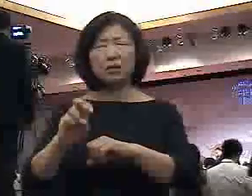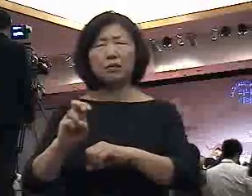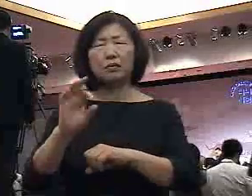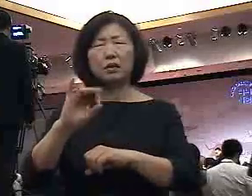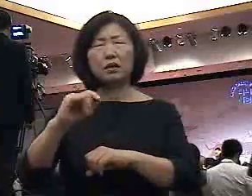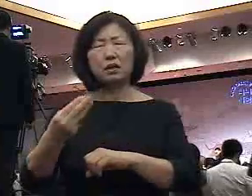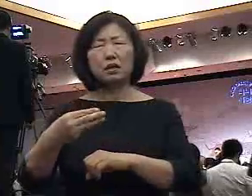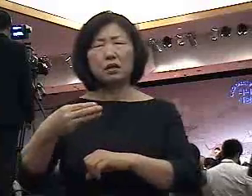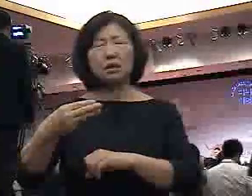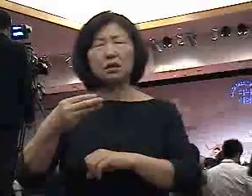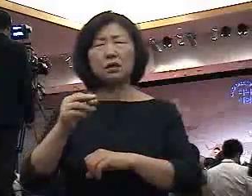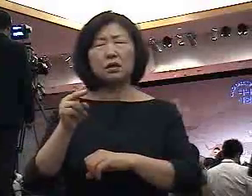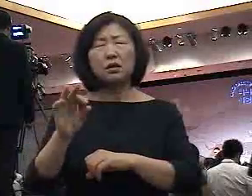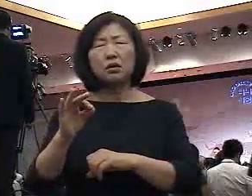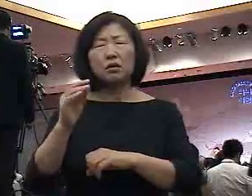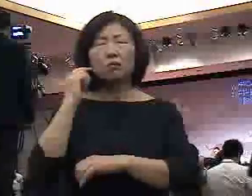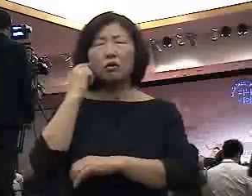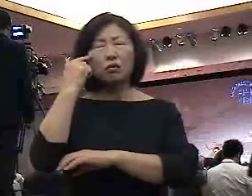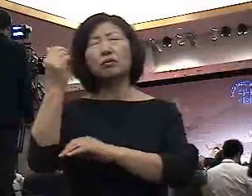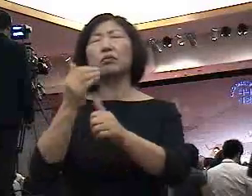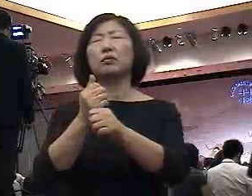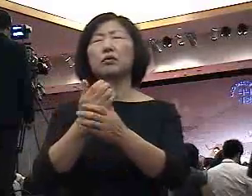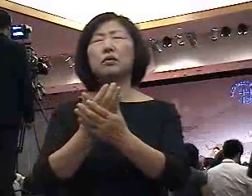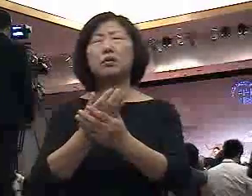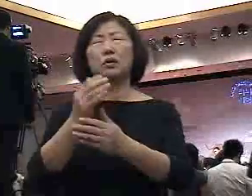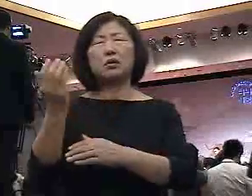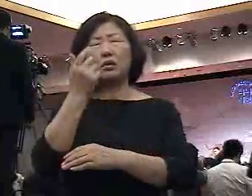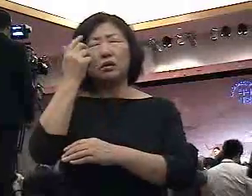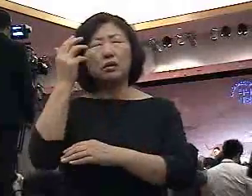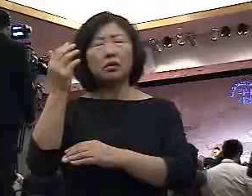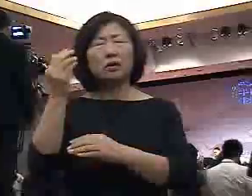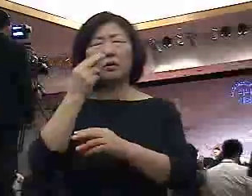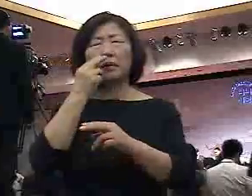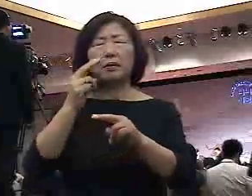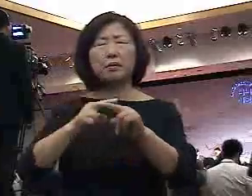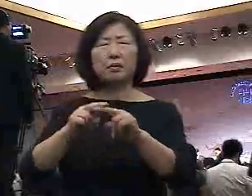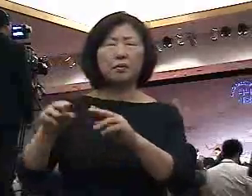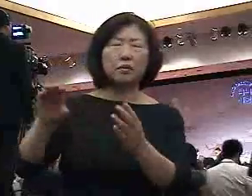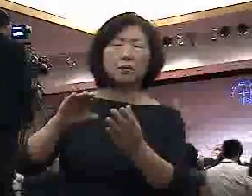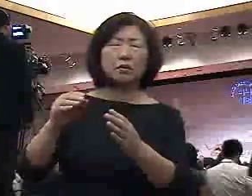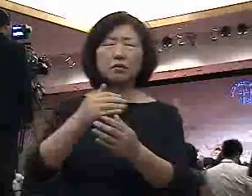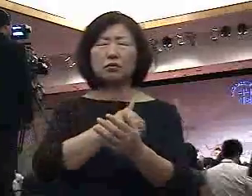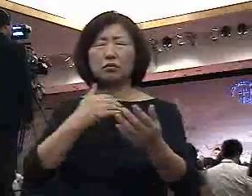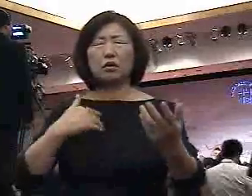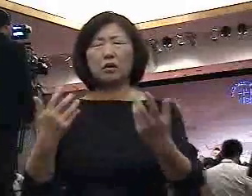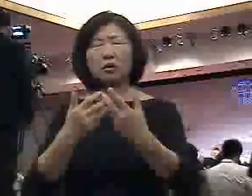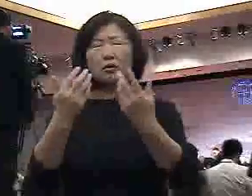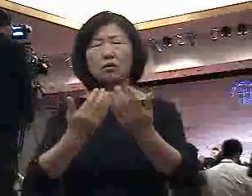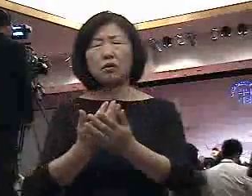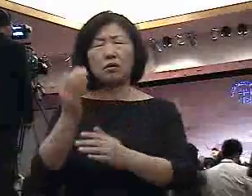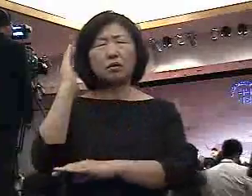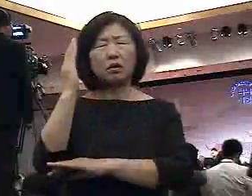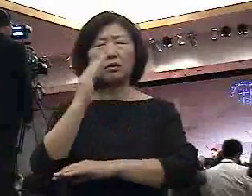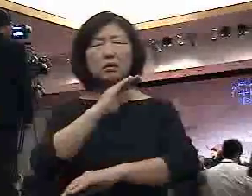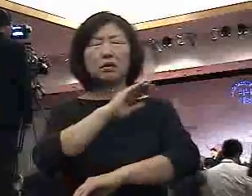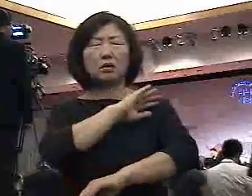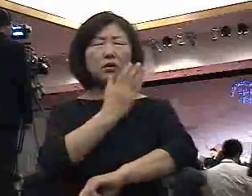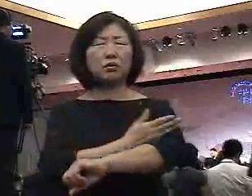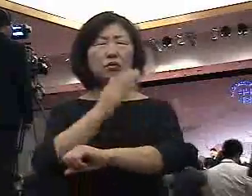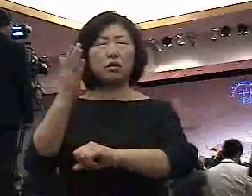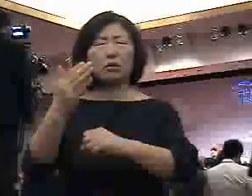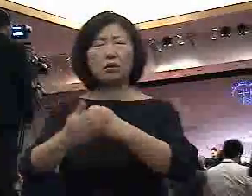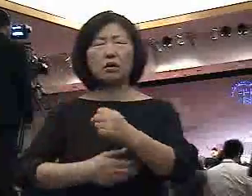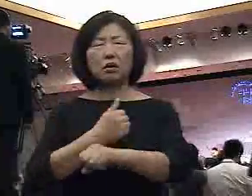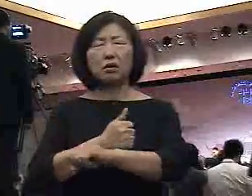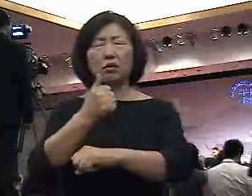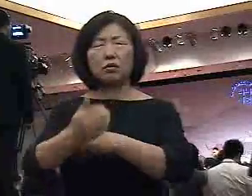목사님 주께서 붙들어 주시옵소서. 성령의 기름 부음이 충만케 하옵소서. 말씀이 능력되게